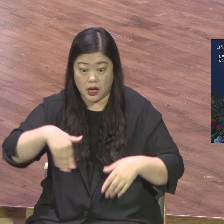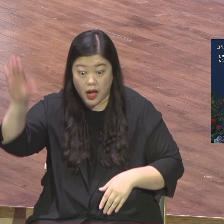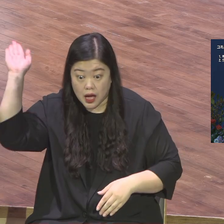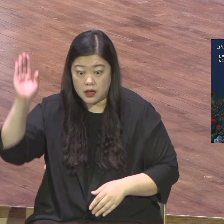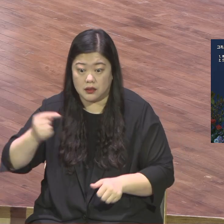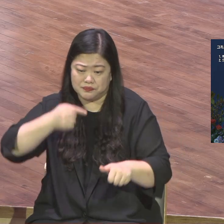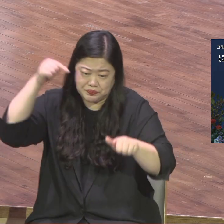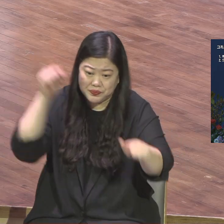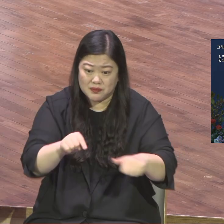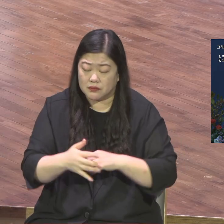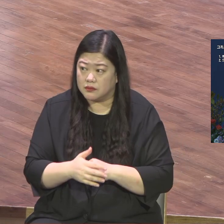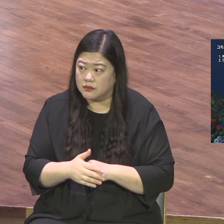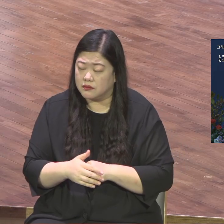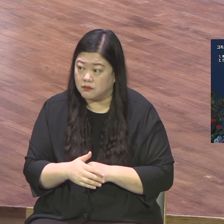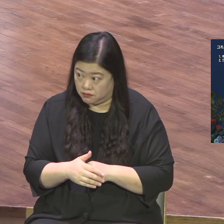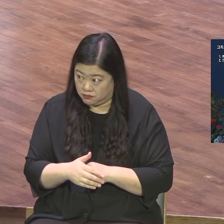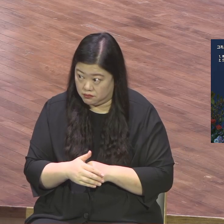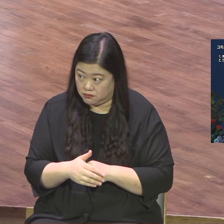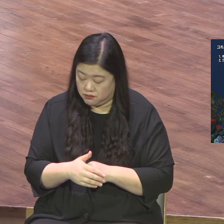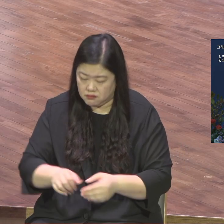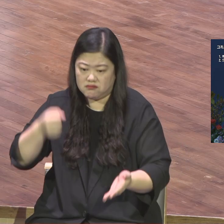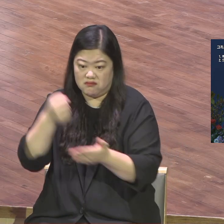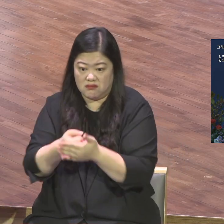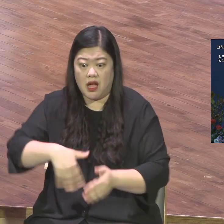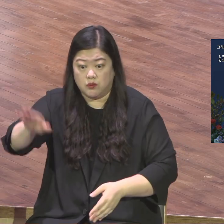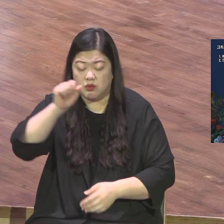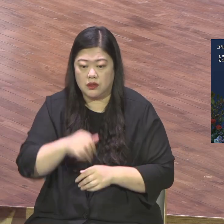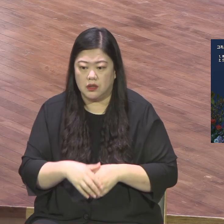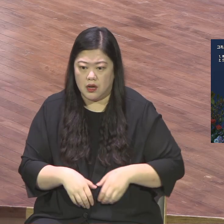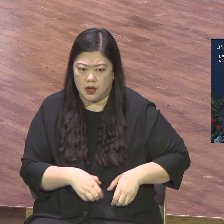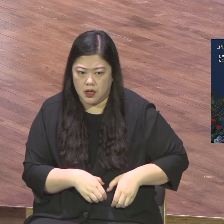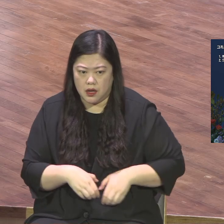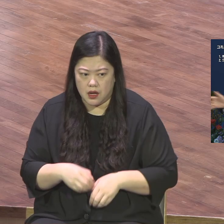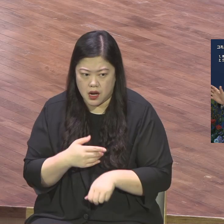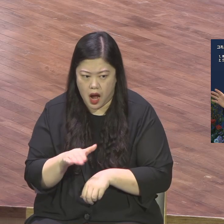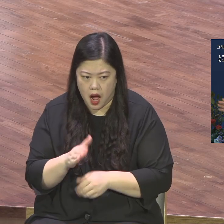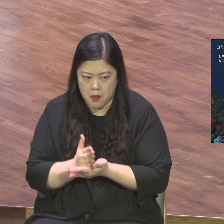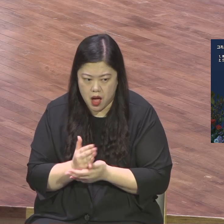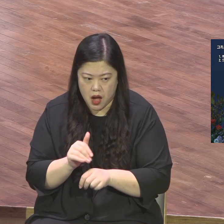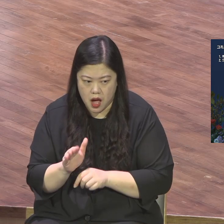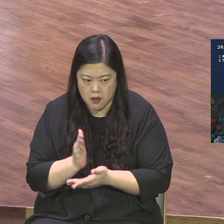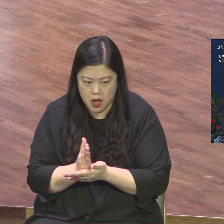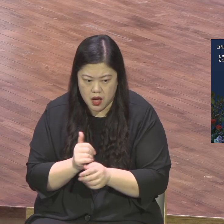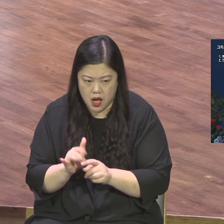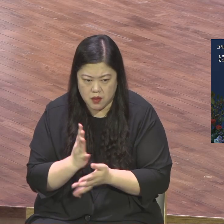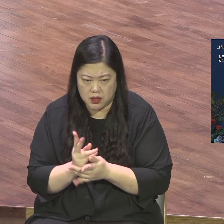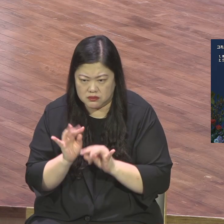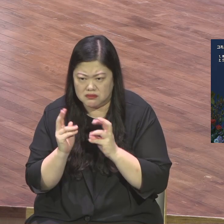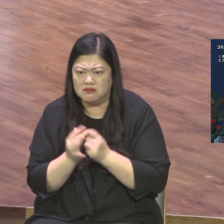말까. 에스더가 왕 앞에 나가기를 망설였다. 그럼 유다 백성 다 죽습니다.